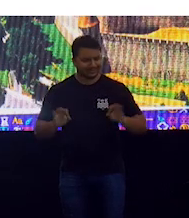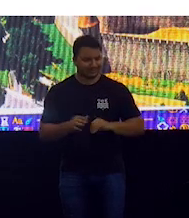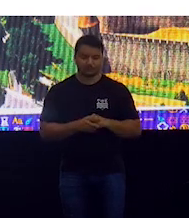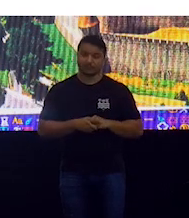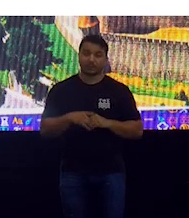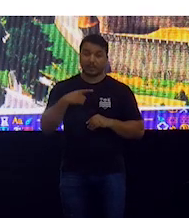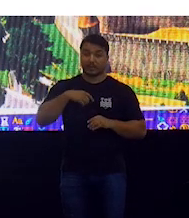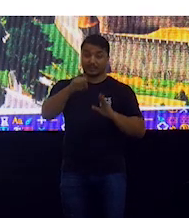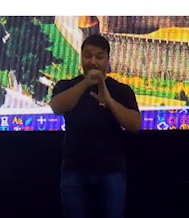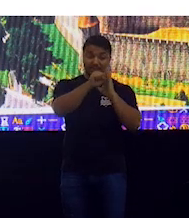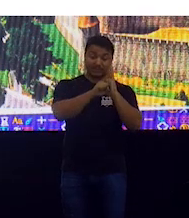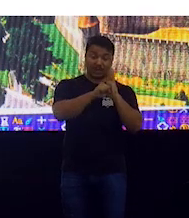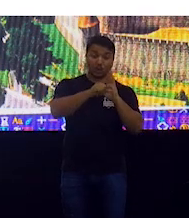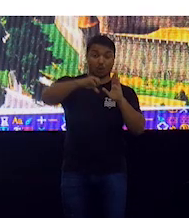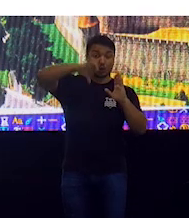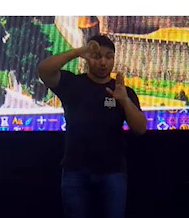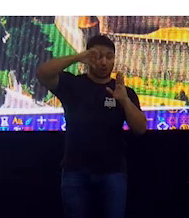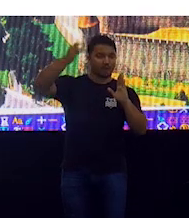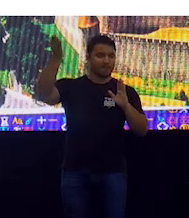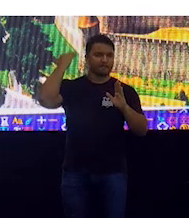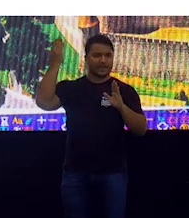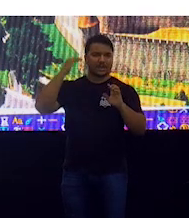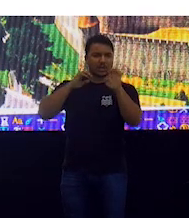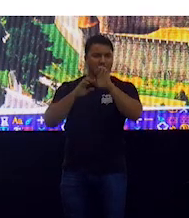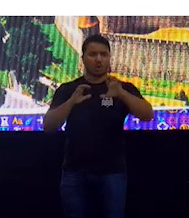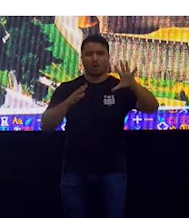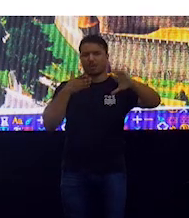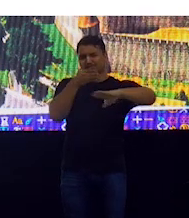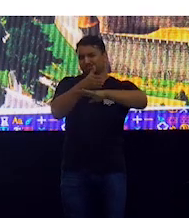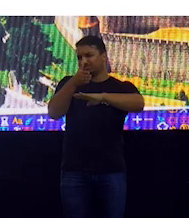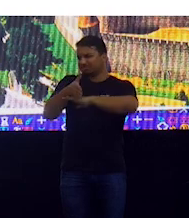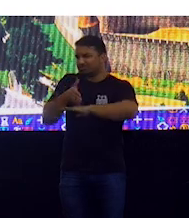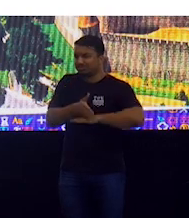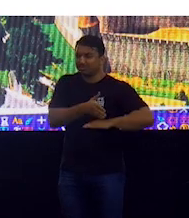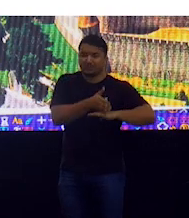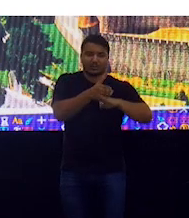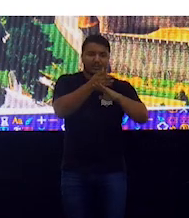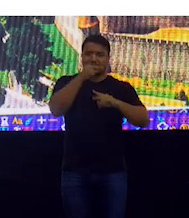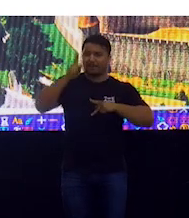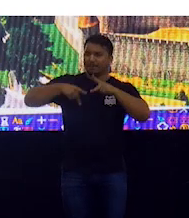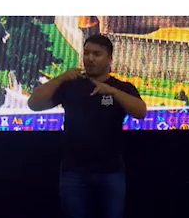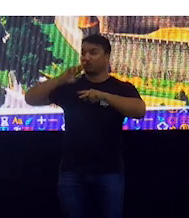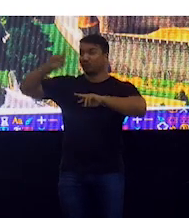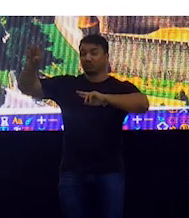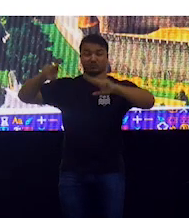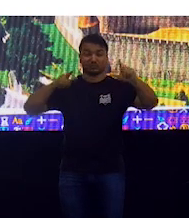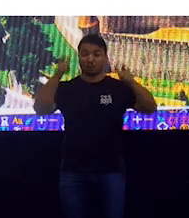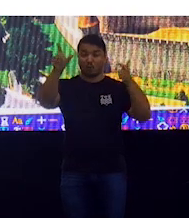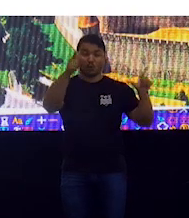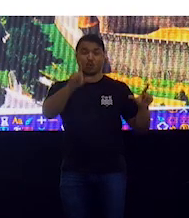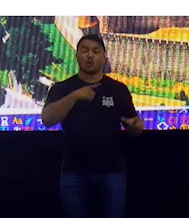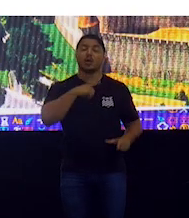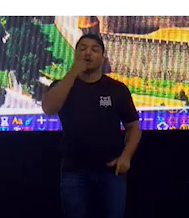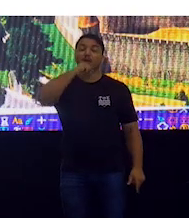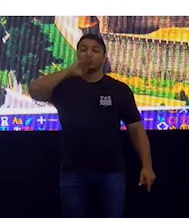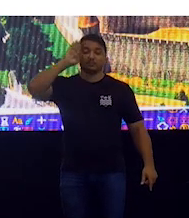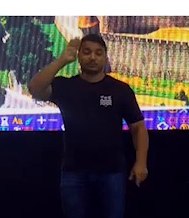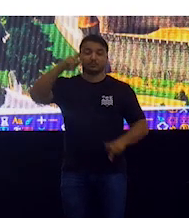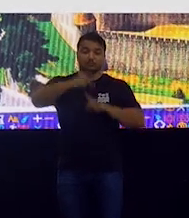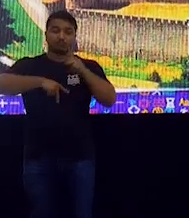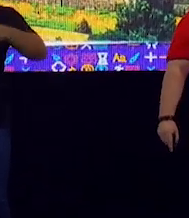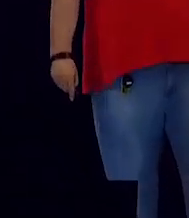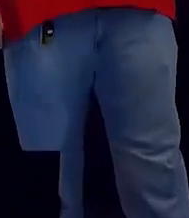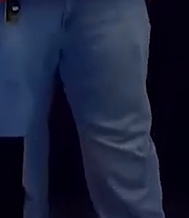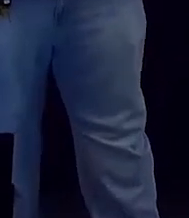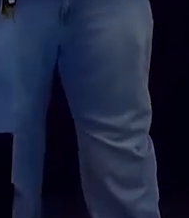século IX, eu tenho a Europa sendo constantemente invadida por vários povos. Quem são os povos que invadem a